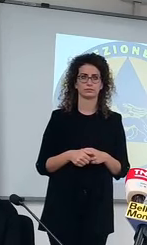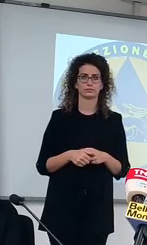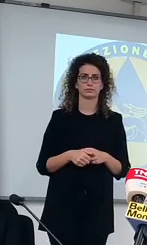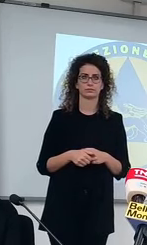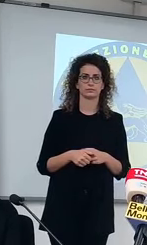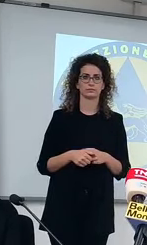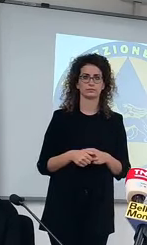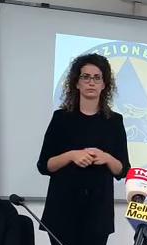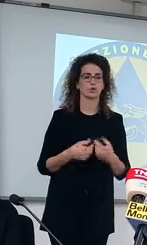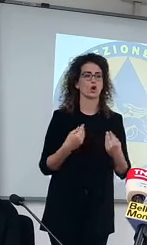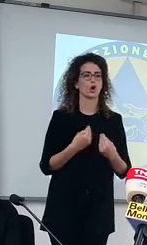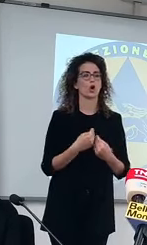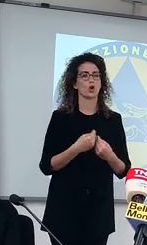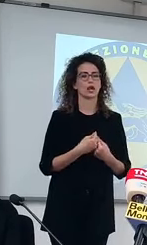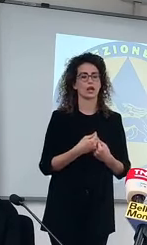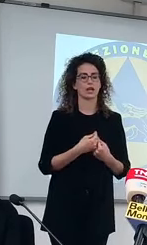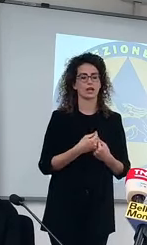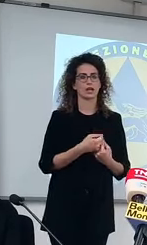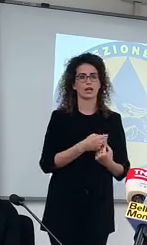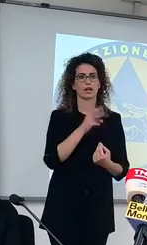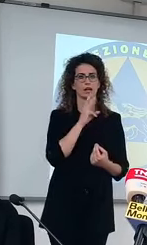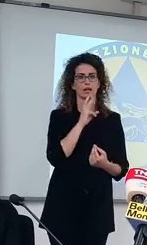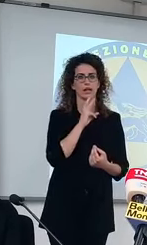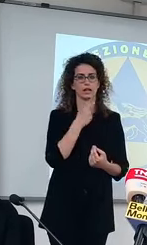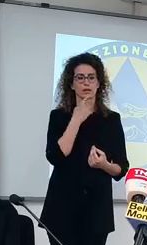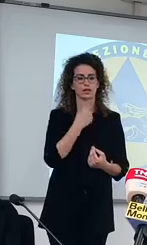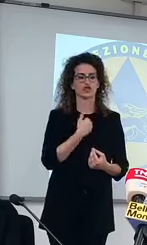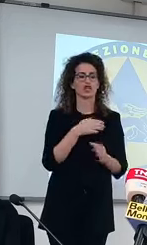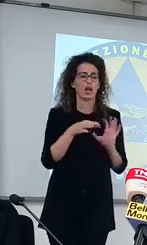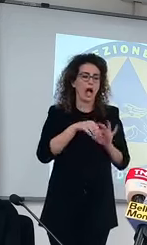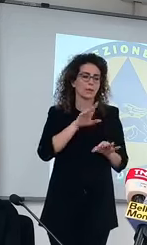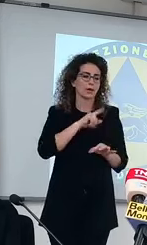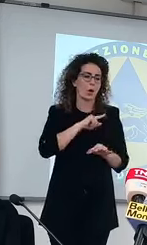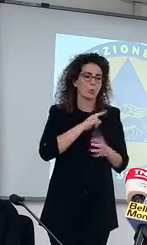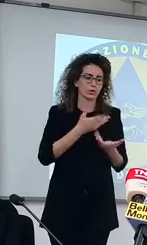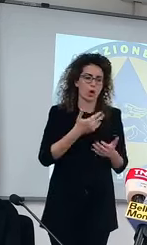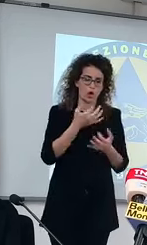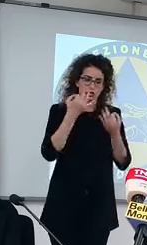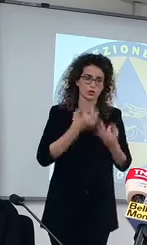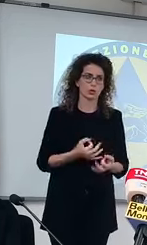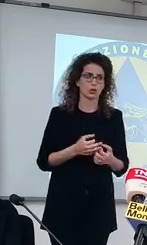il collega che ha scritto dice è amico mio, quindi sono sicuro.